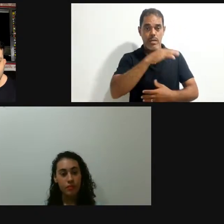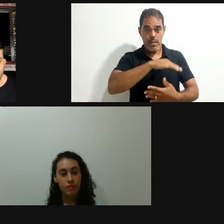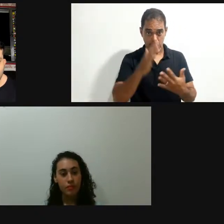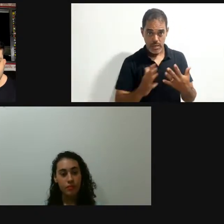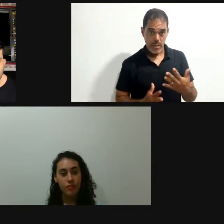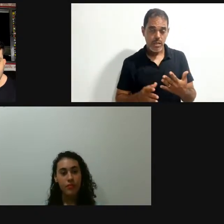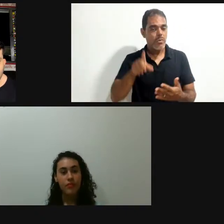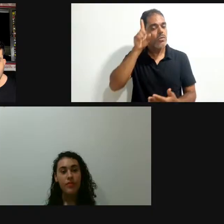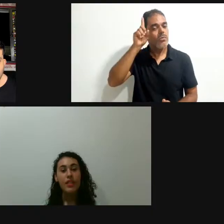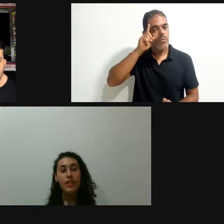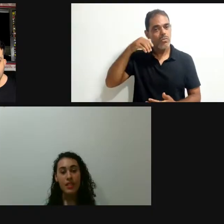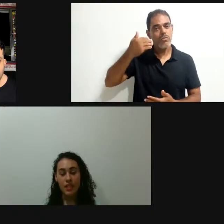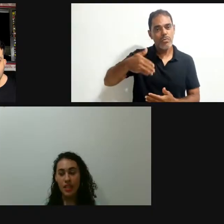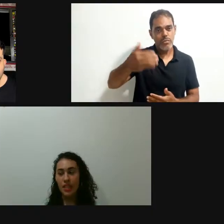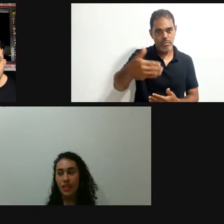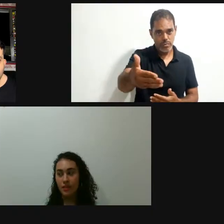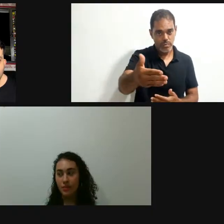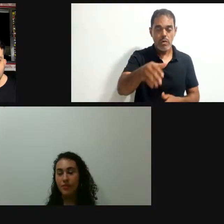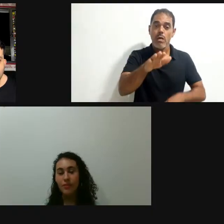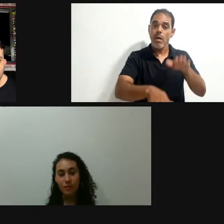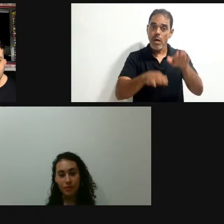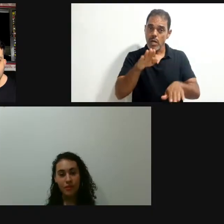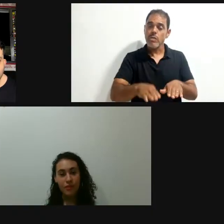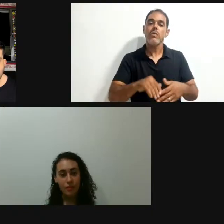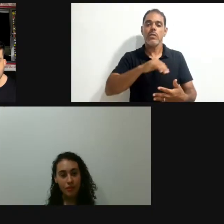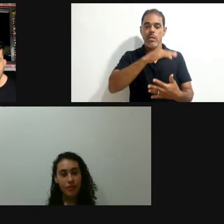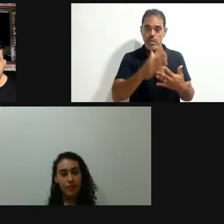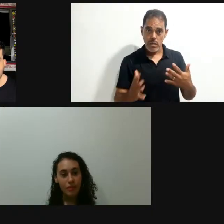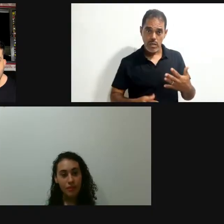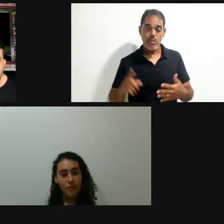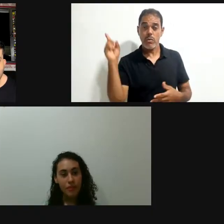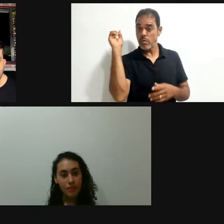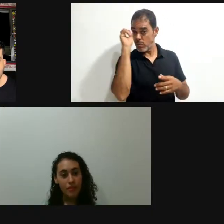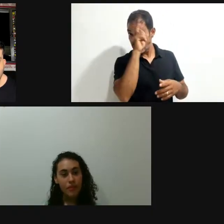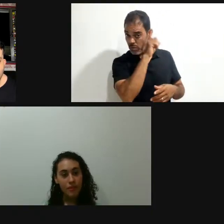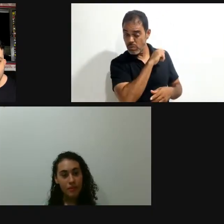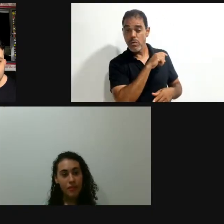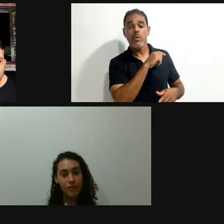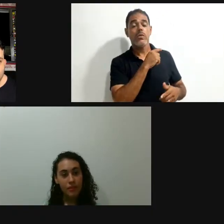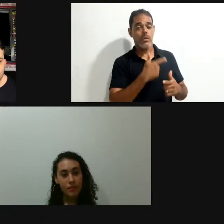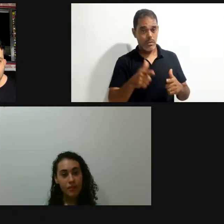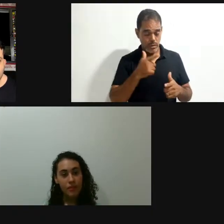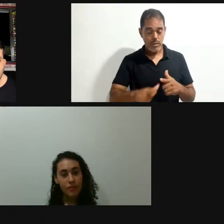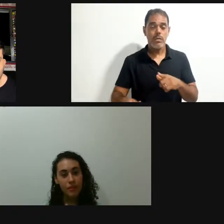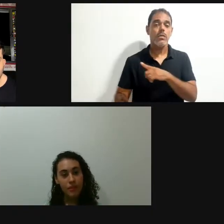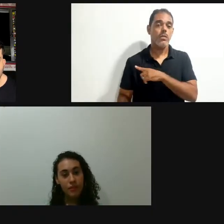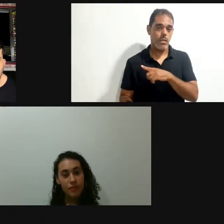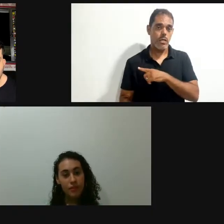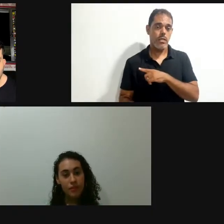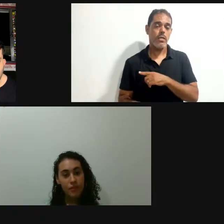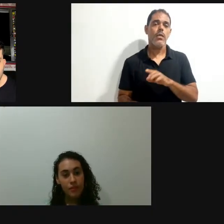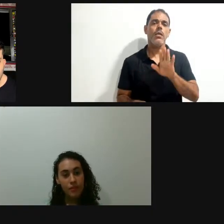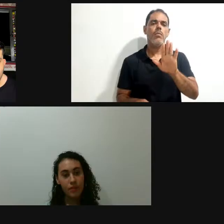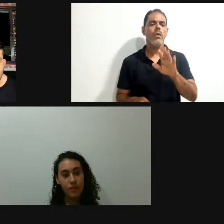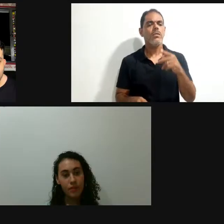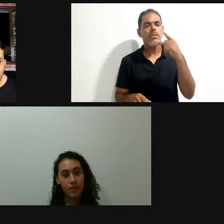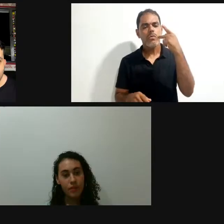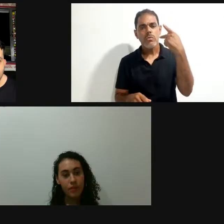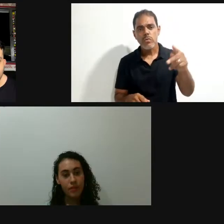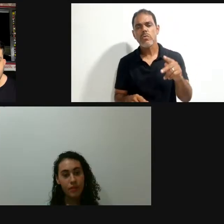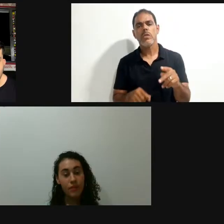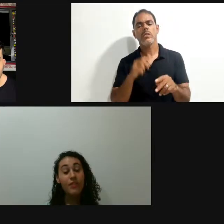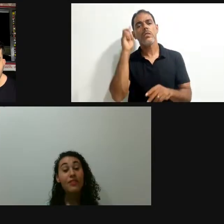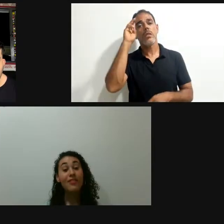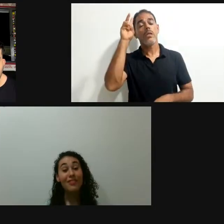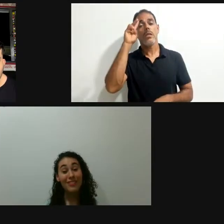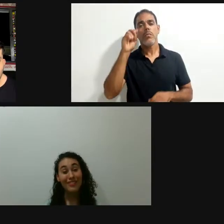Libras tem. Eu queria Sim. saber se na sua história vai ter algum personagem de Libras,